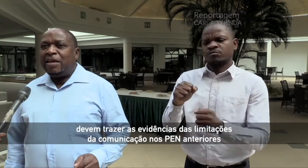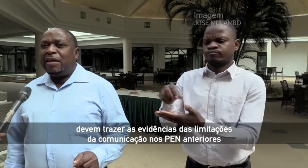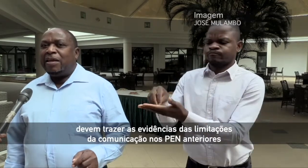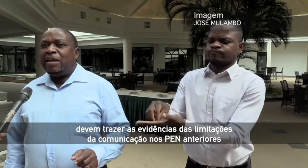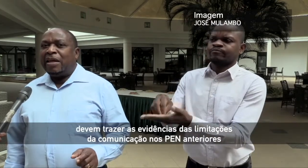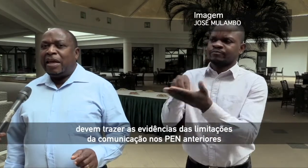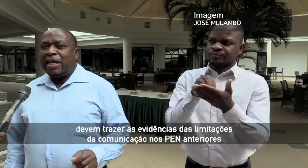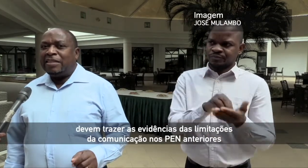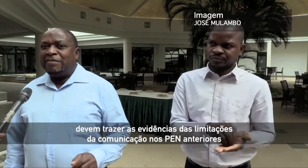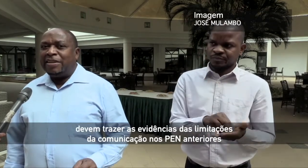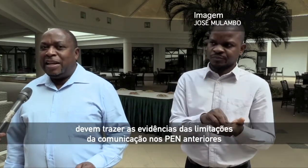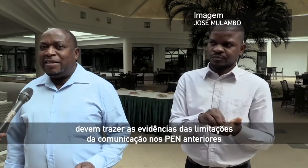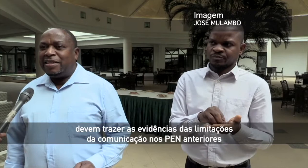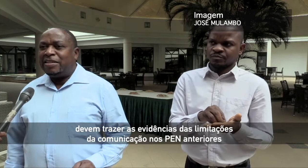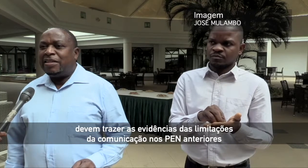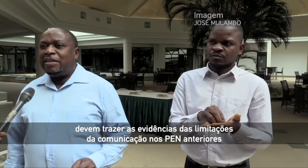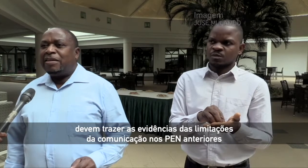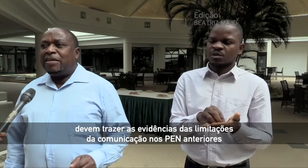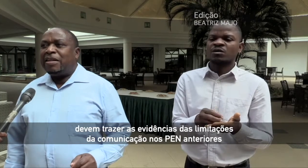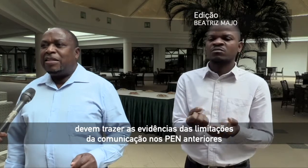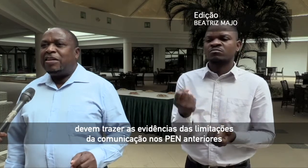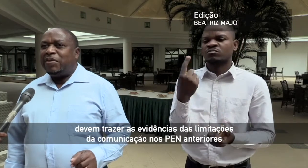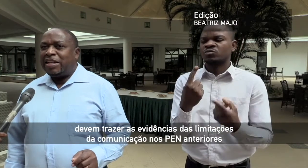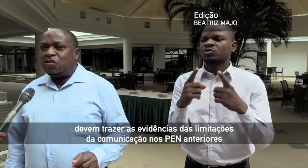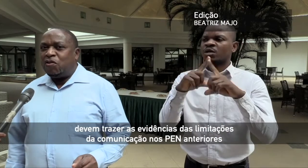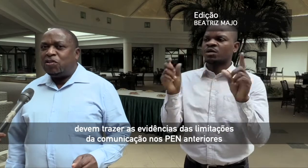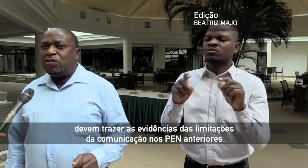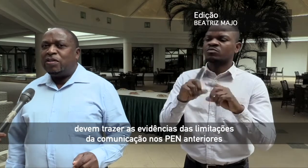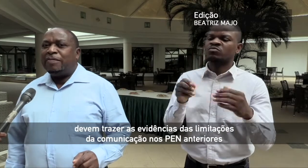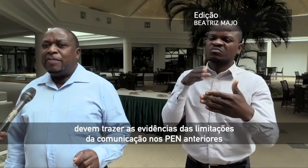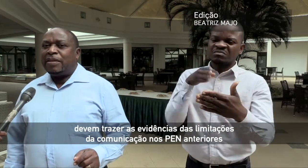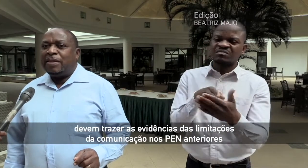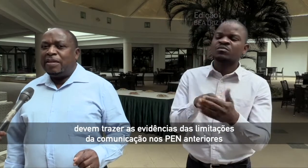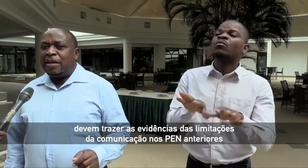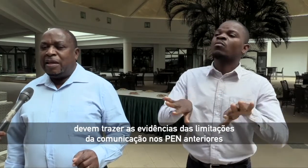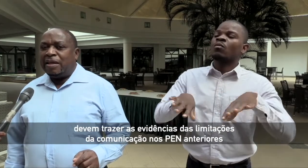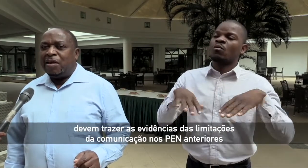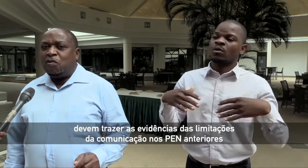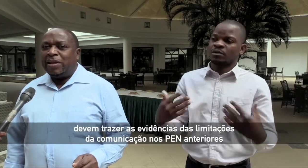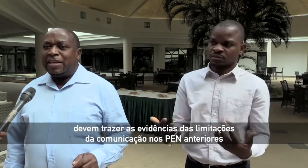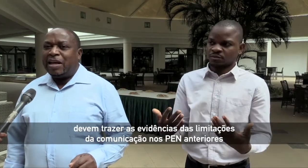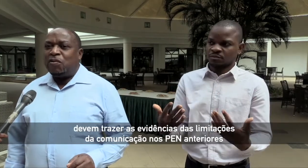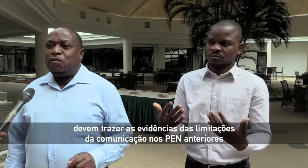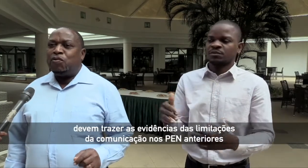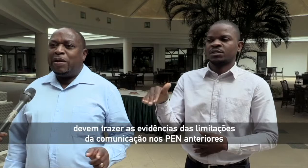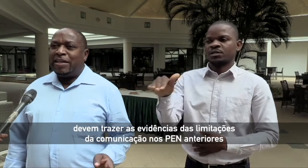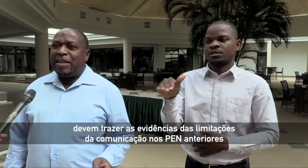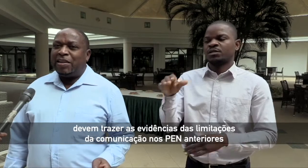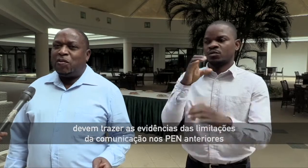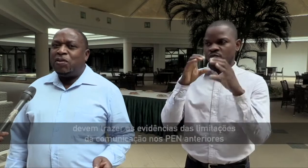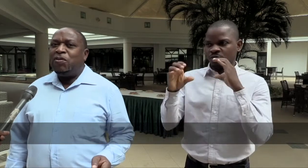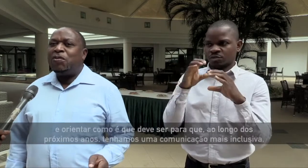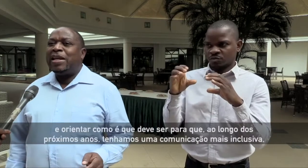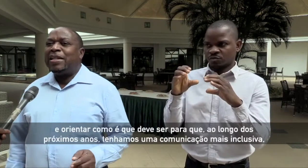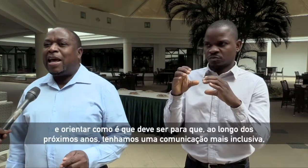as evidências das limitações da comunicação nos pênis